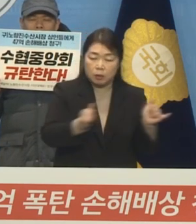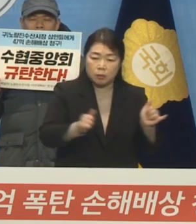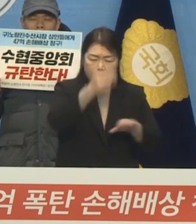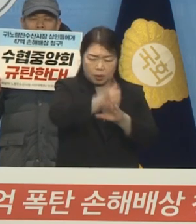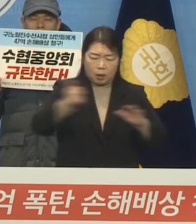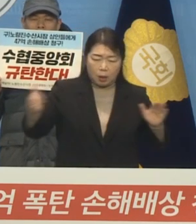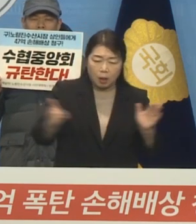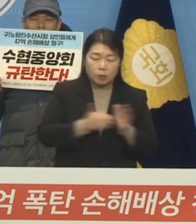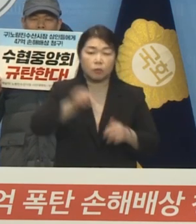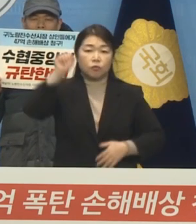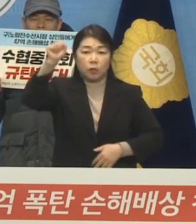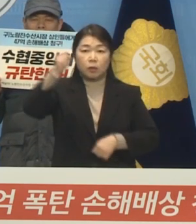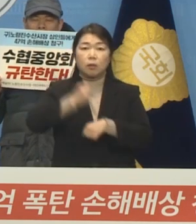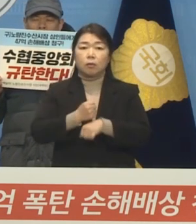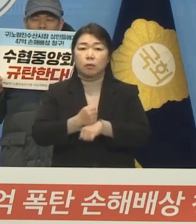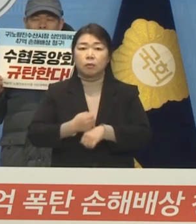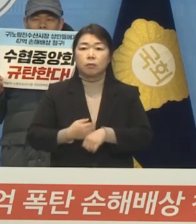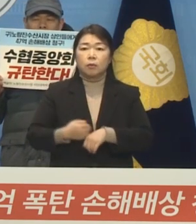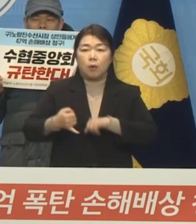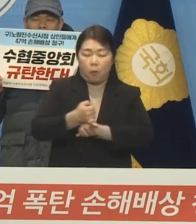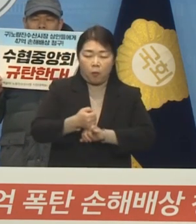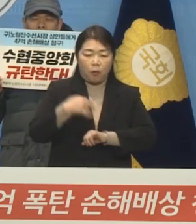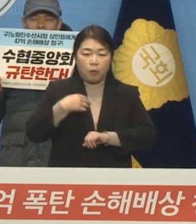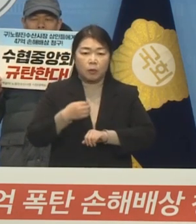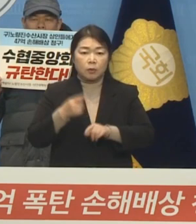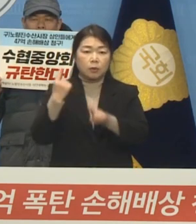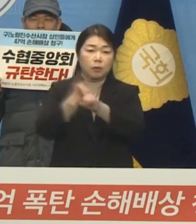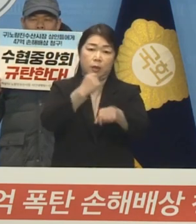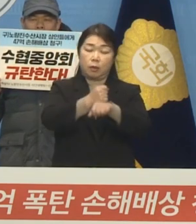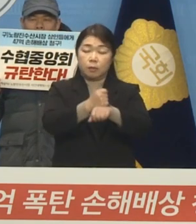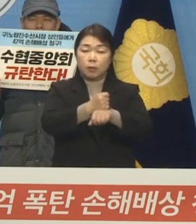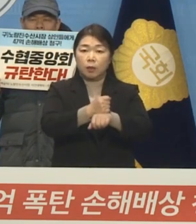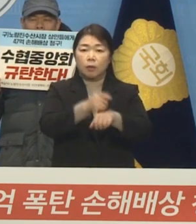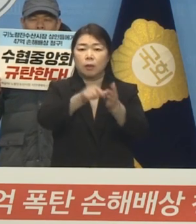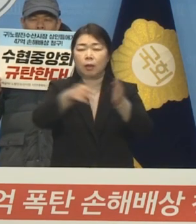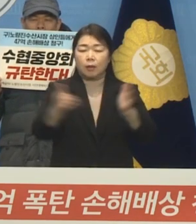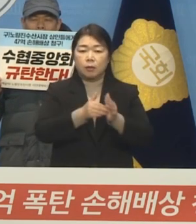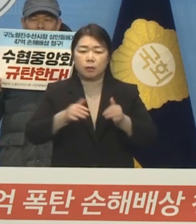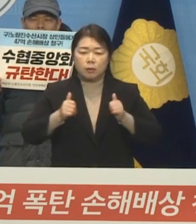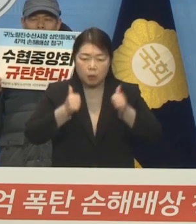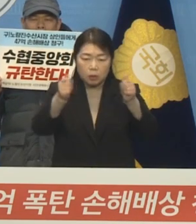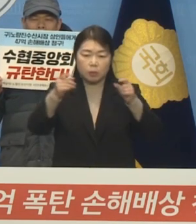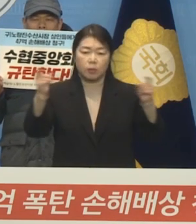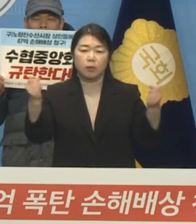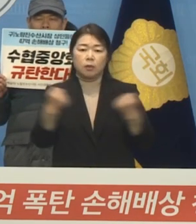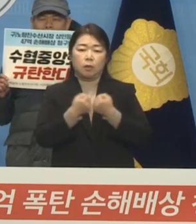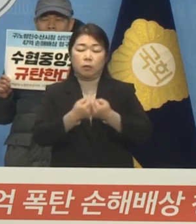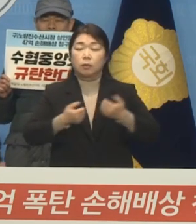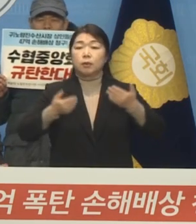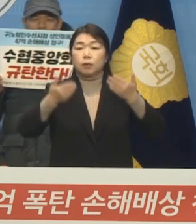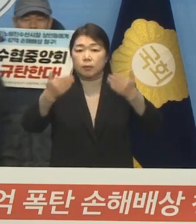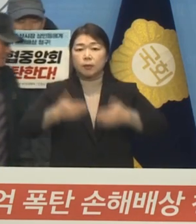투쟁해서 반드시 승리를 이끌어낼 것입니다. 그때까지 열심히 싸우겠습니다. 이상입니다.